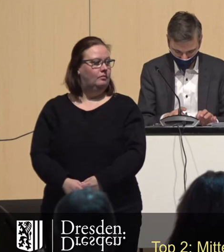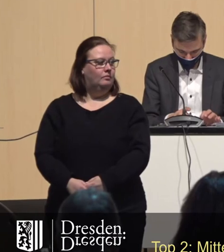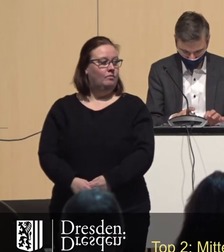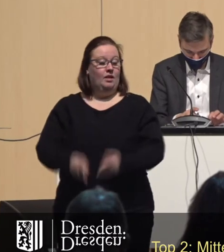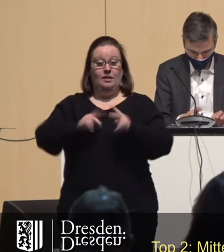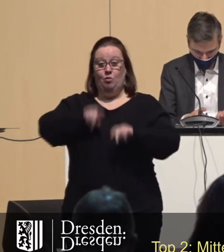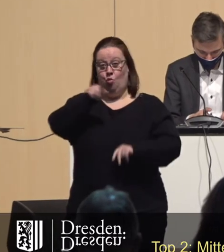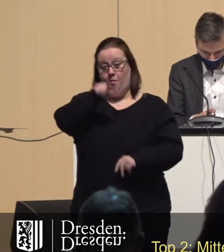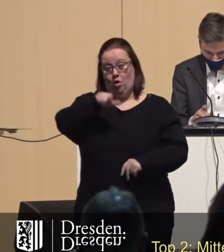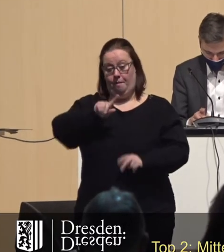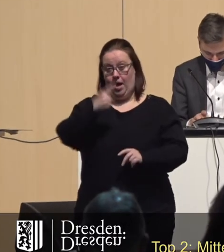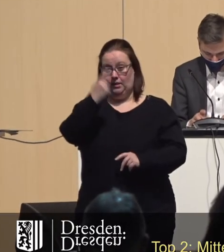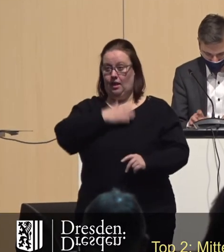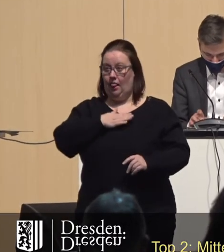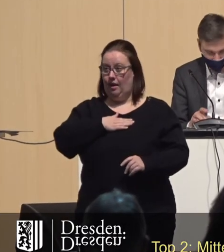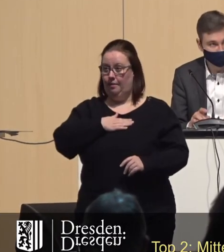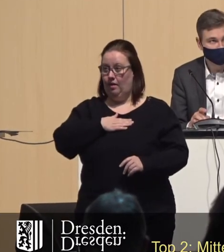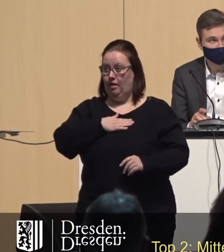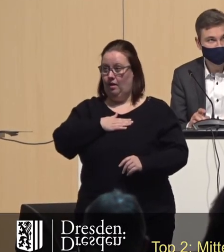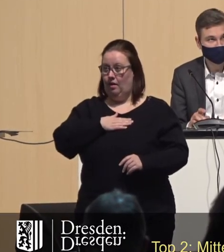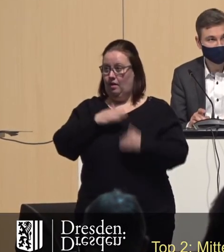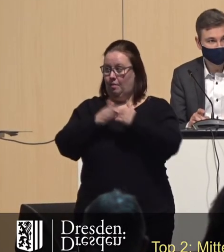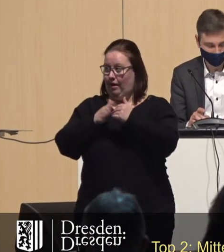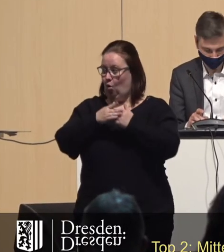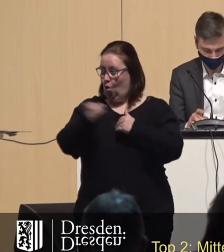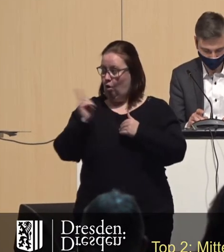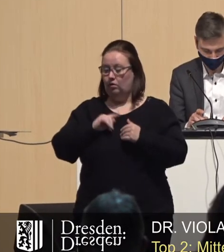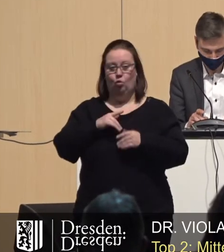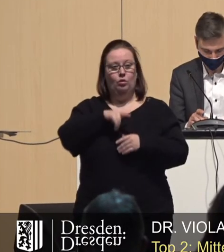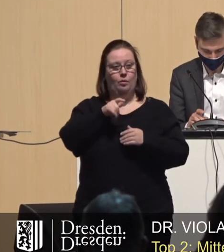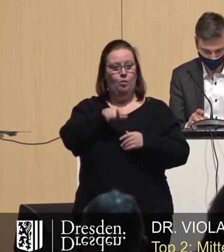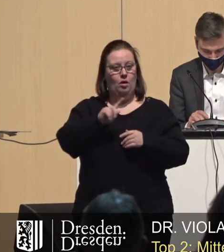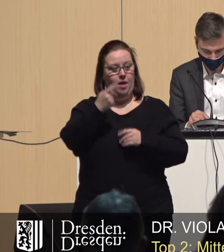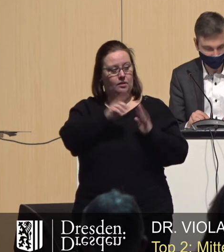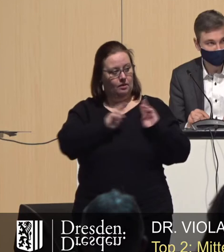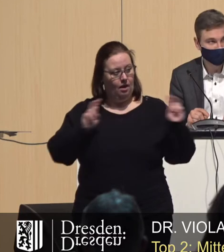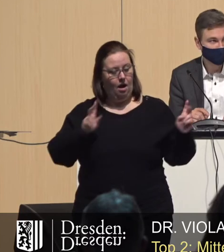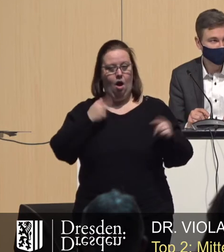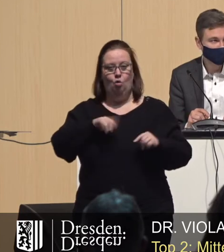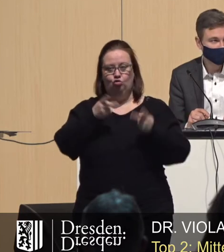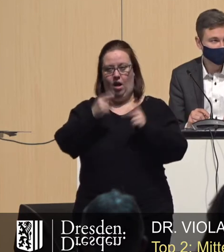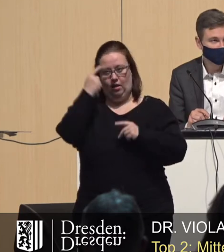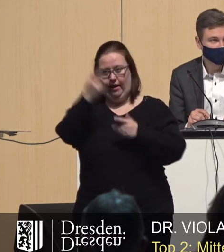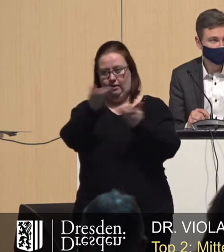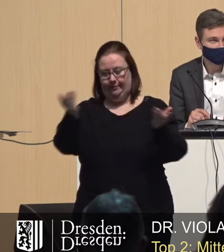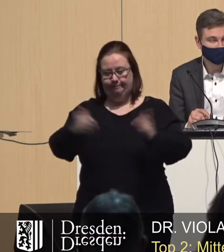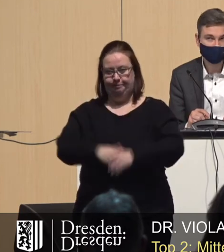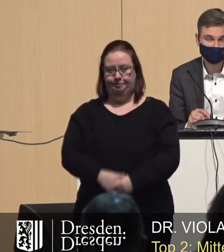Sehr geehrter Herr Oberbürgermeister, sehr geehrte Beigeordnete Bürgermeisterinnen und Bürgermeister, sehr geehrte Stadträtinnen und